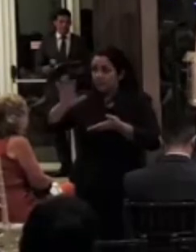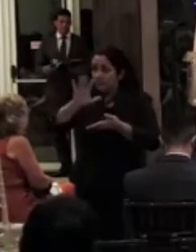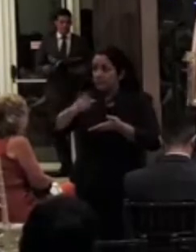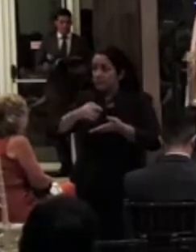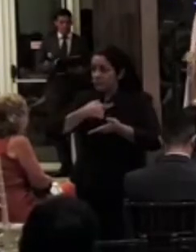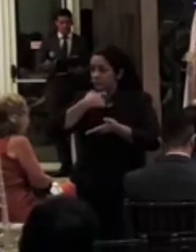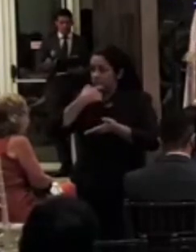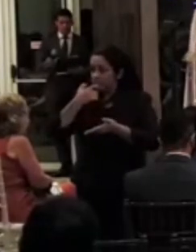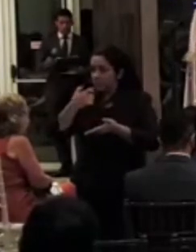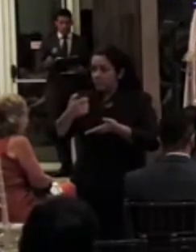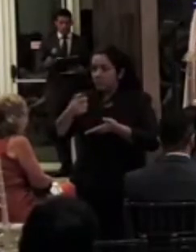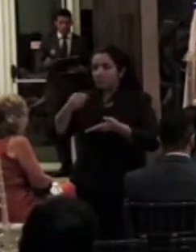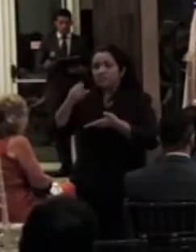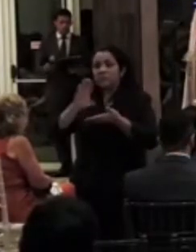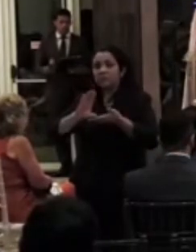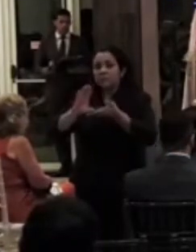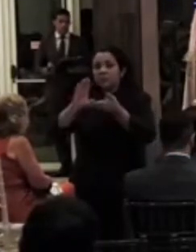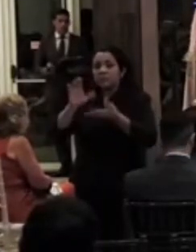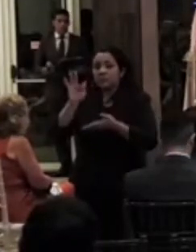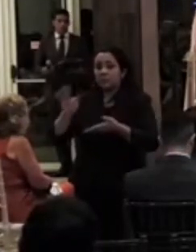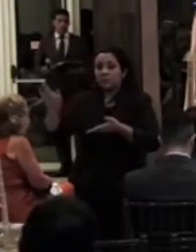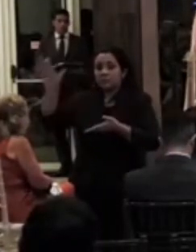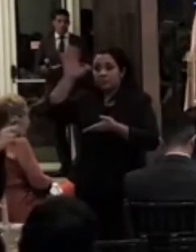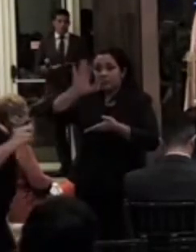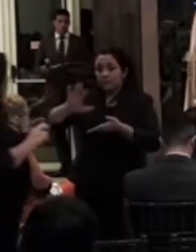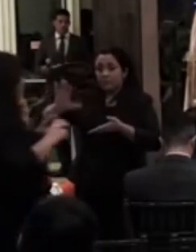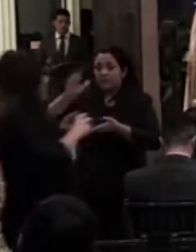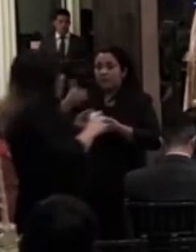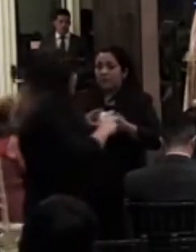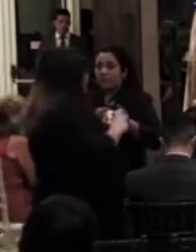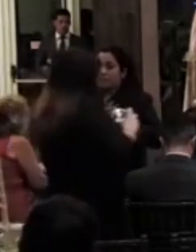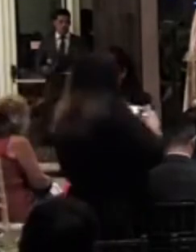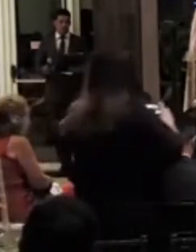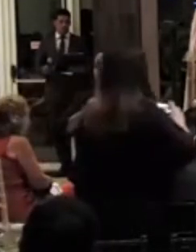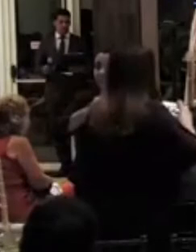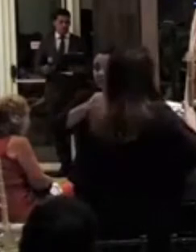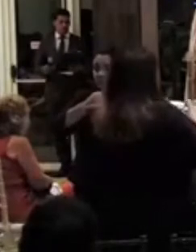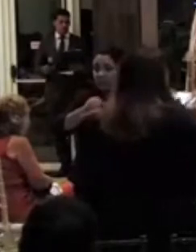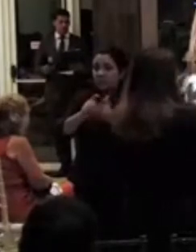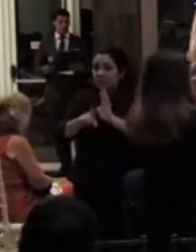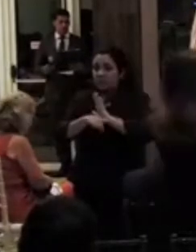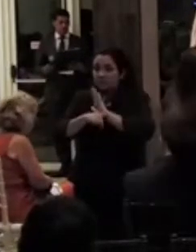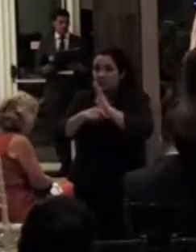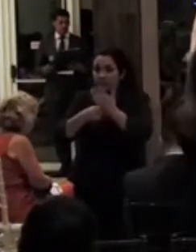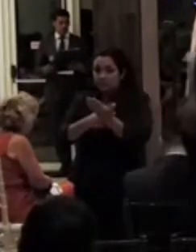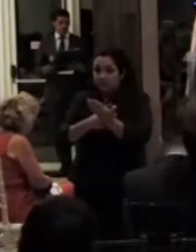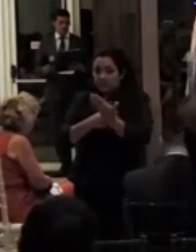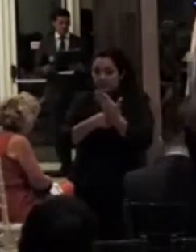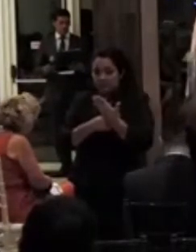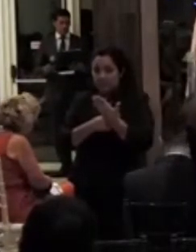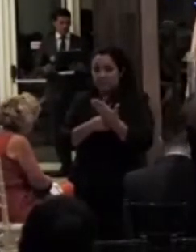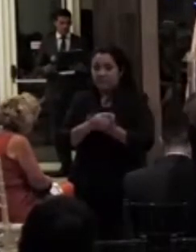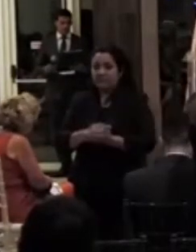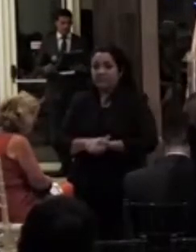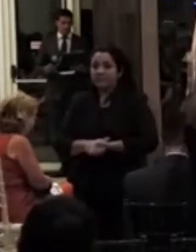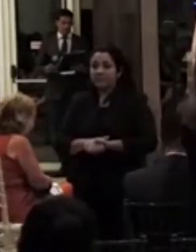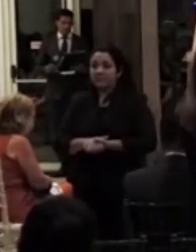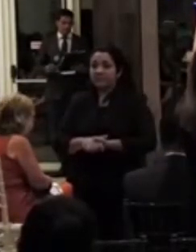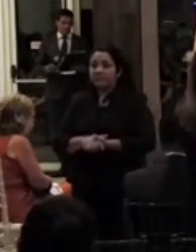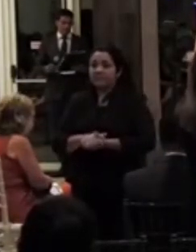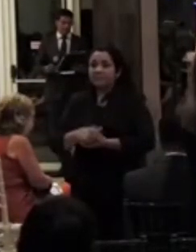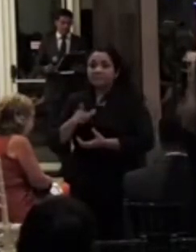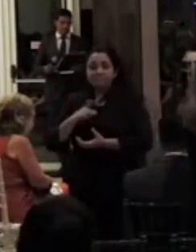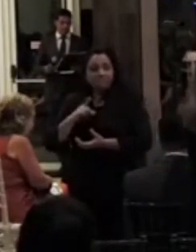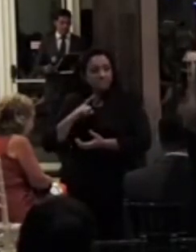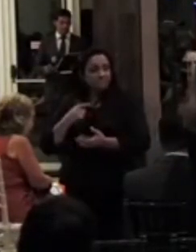Fonoaudiologia e o Conselho Federal de Serviço Social, que queria novamente retomar o